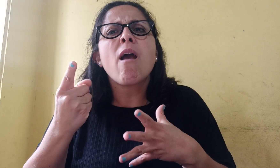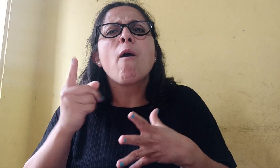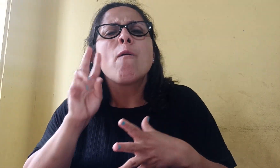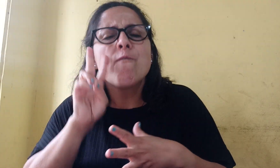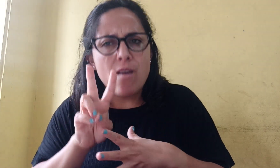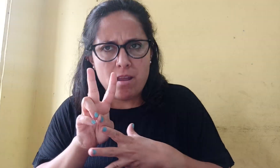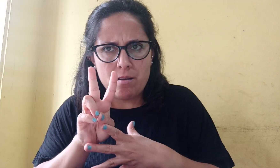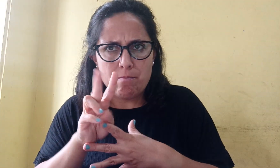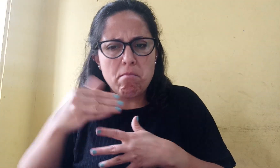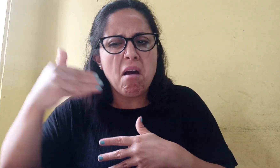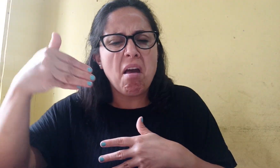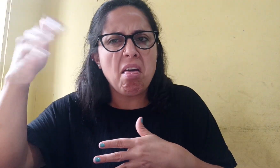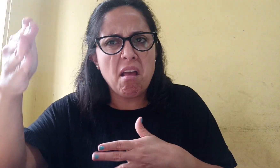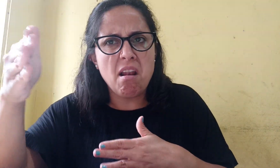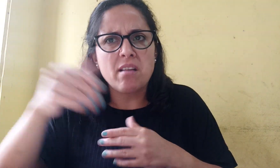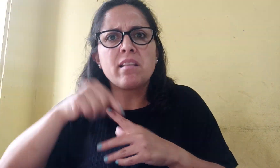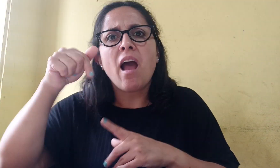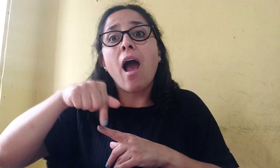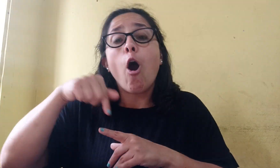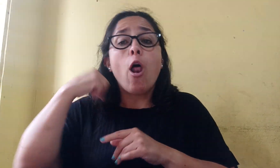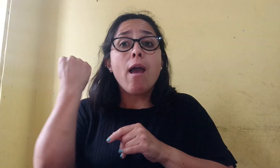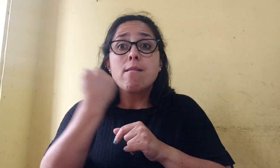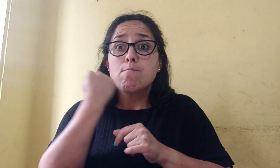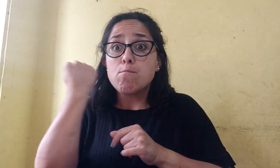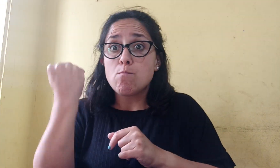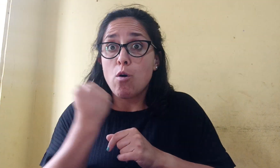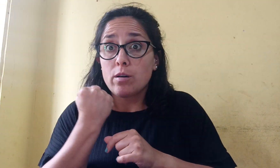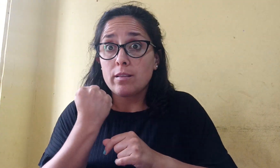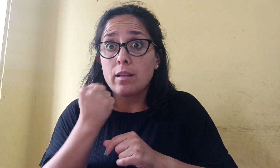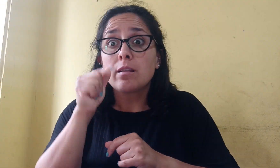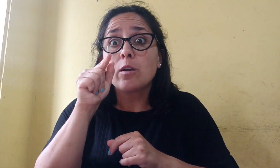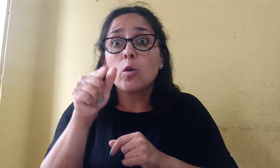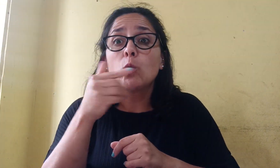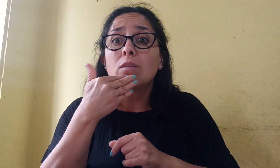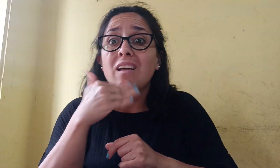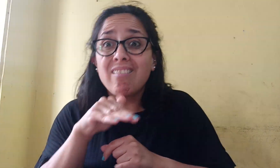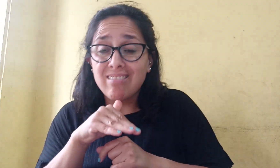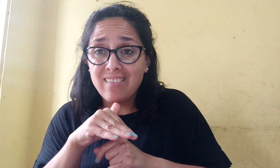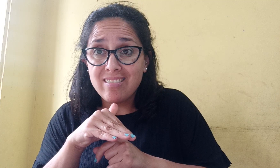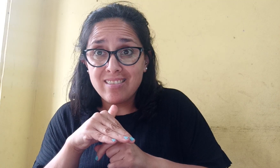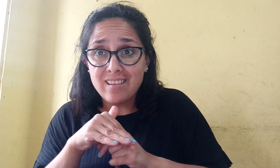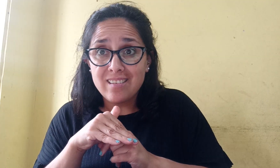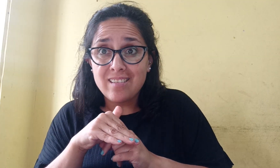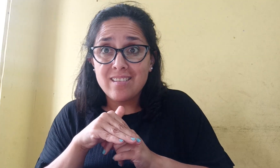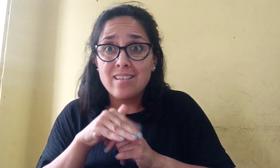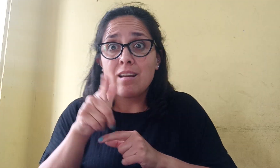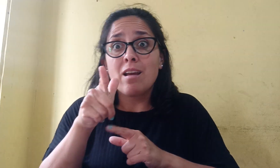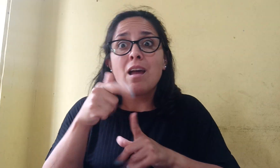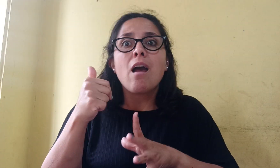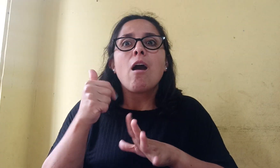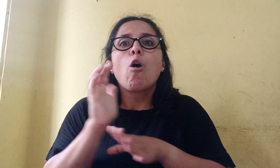como, ahora es importante como que entiendan, tengan esta visión más global,